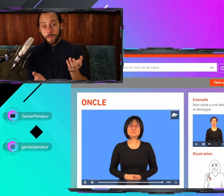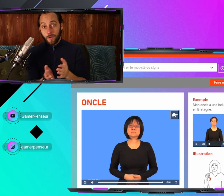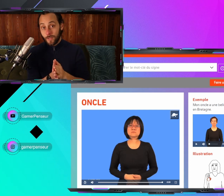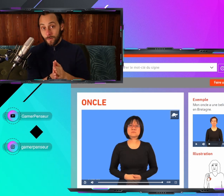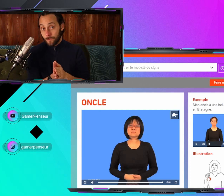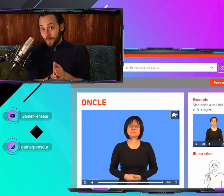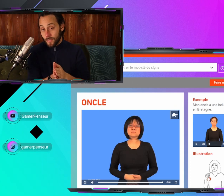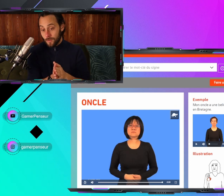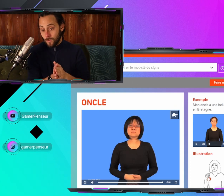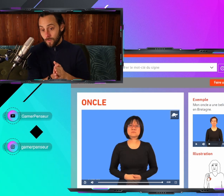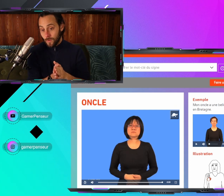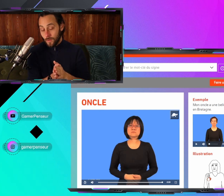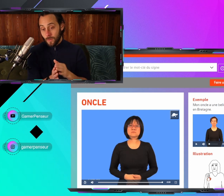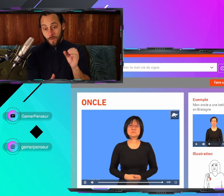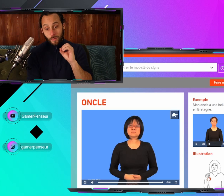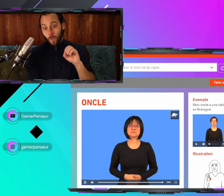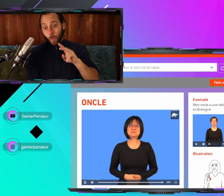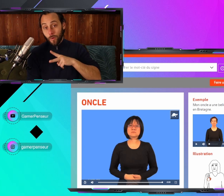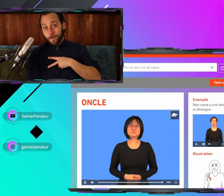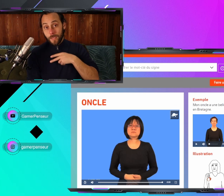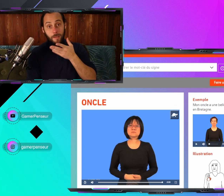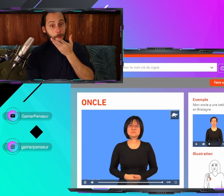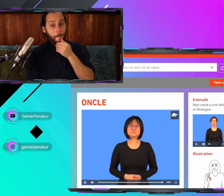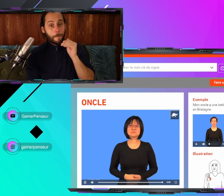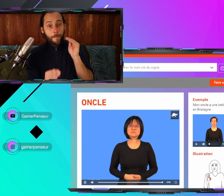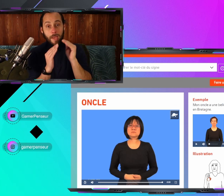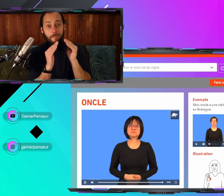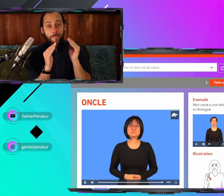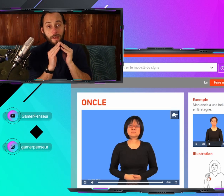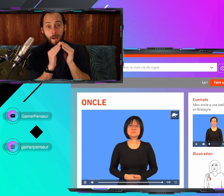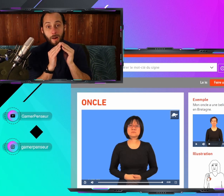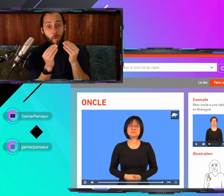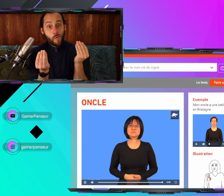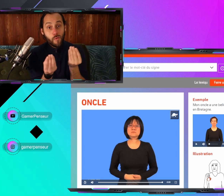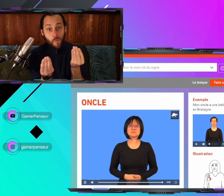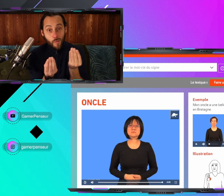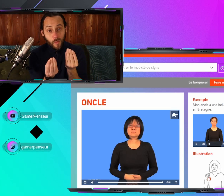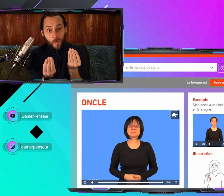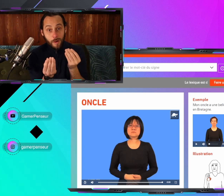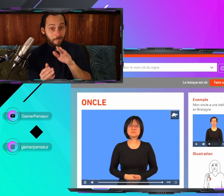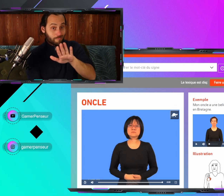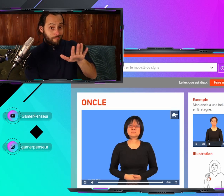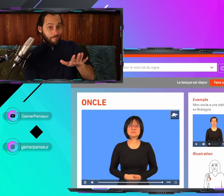il peut y avoir une fausse question. Oncle Pi. Belle villa. Où?